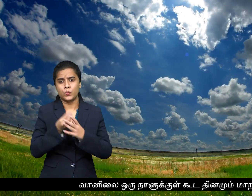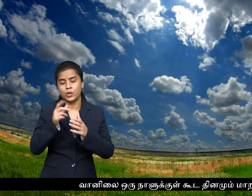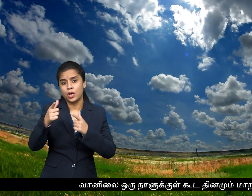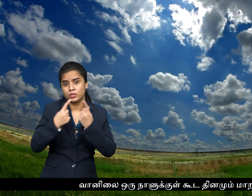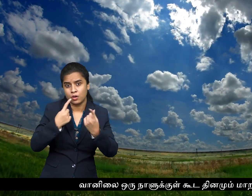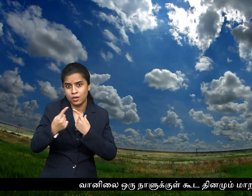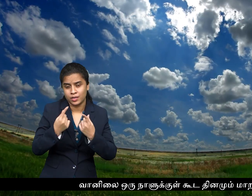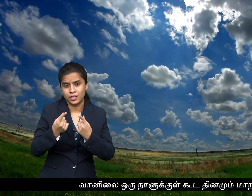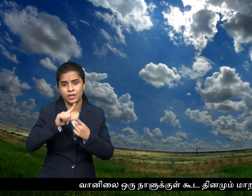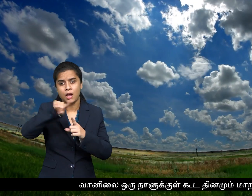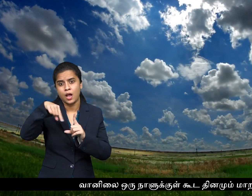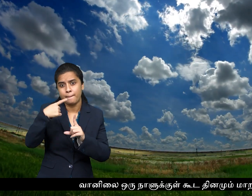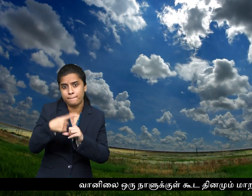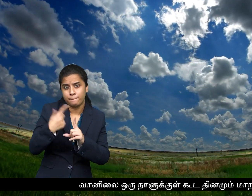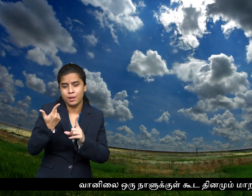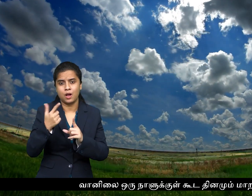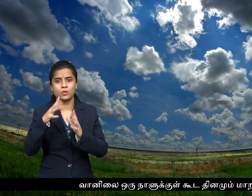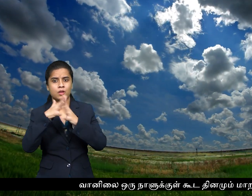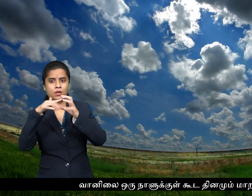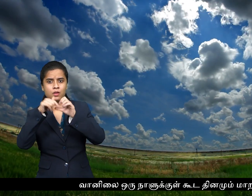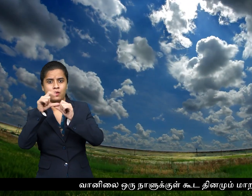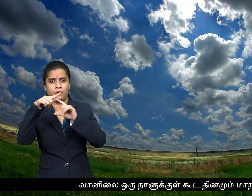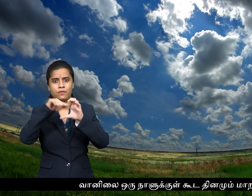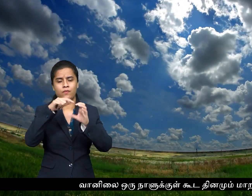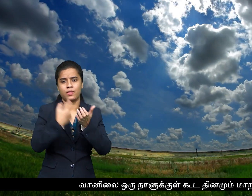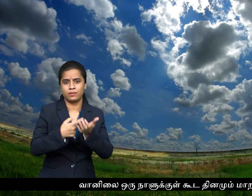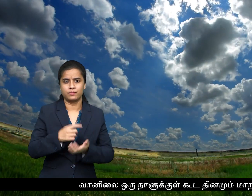வானிலை ஒரு நாளுக்குள் கூட தினமும் மாறக்கூடும்.